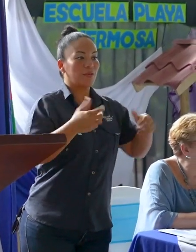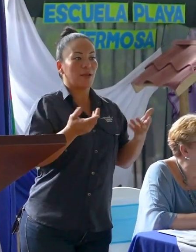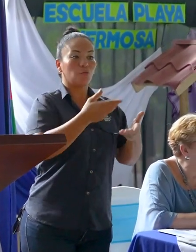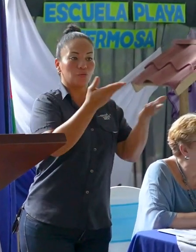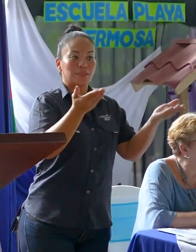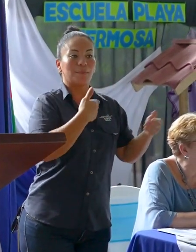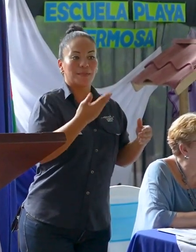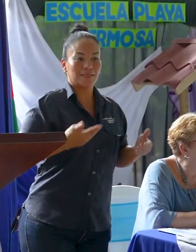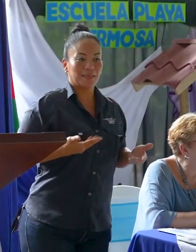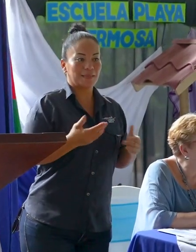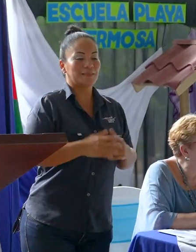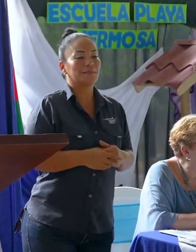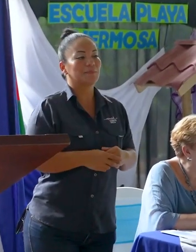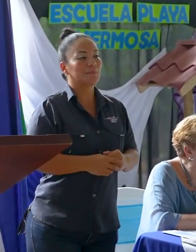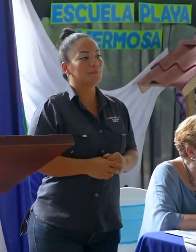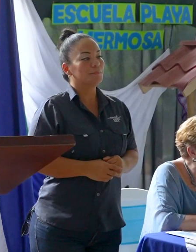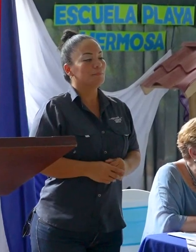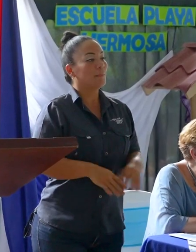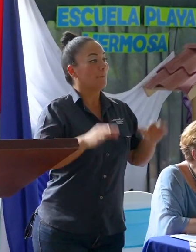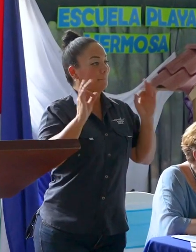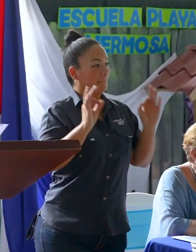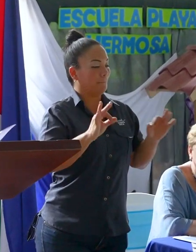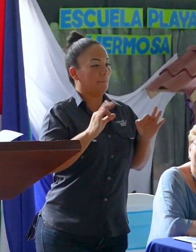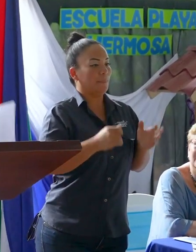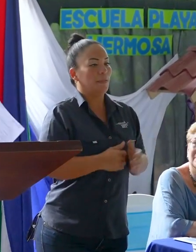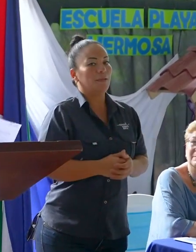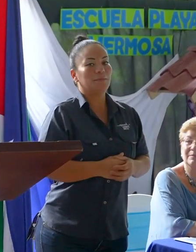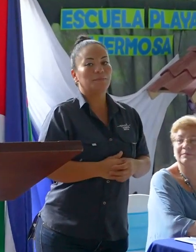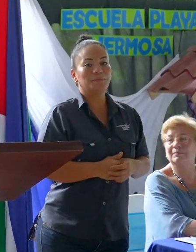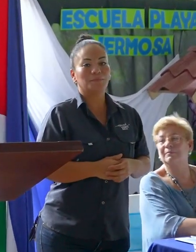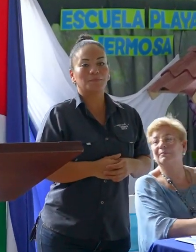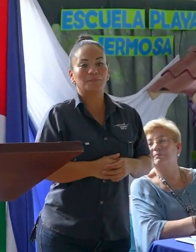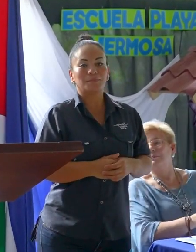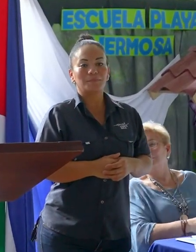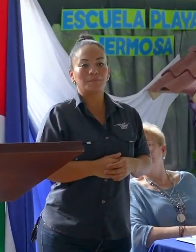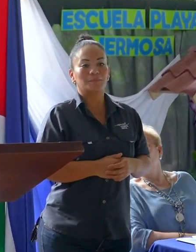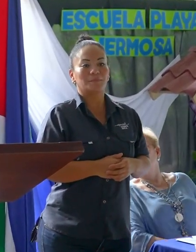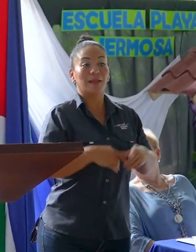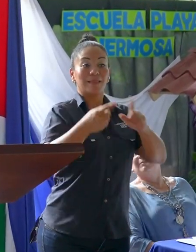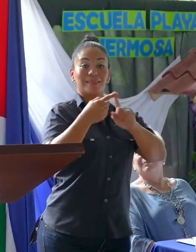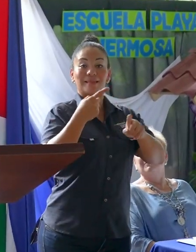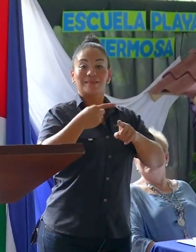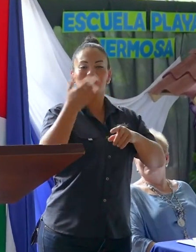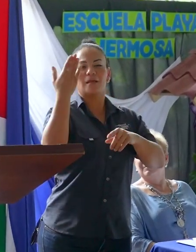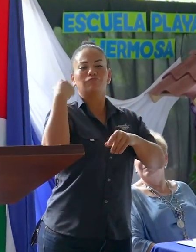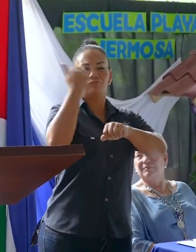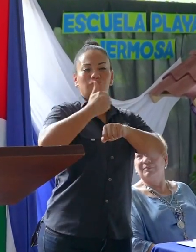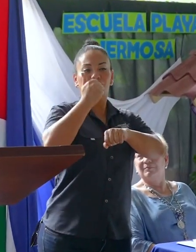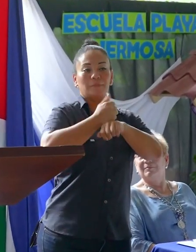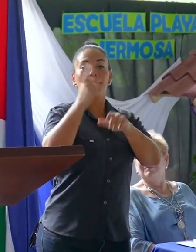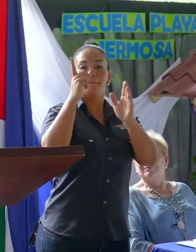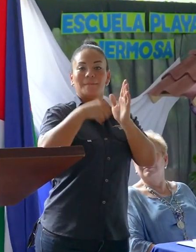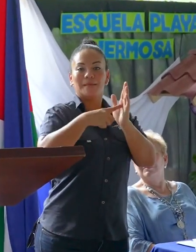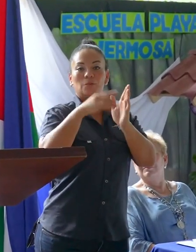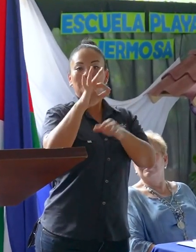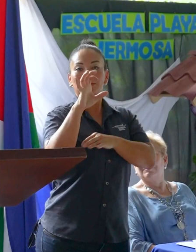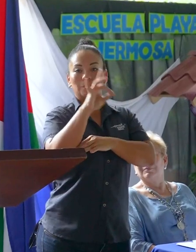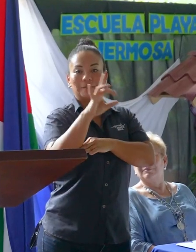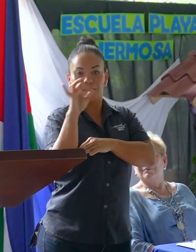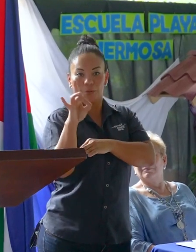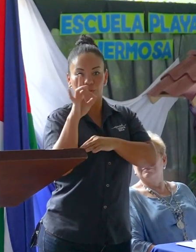podrían ser presidentes. Bueno, desde su creación en 1988,